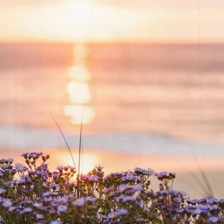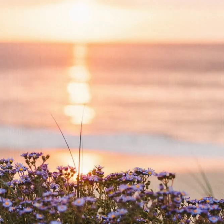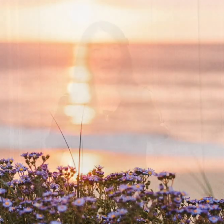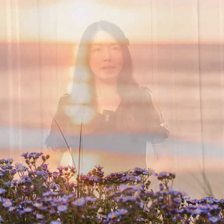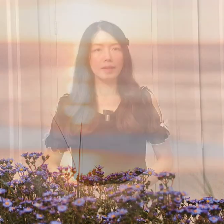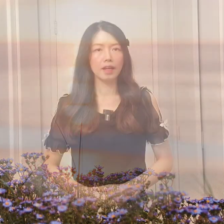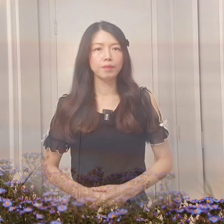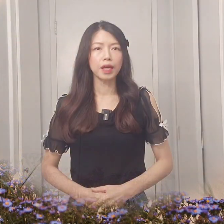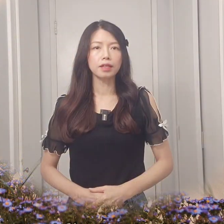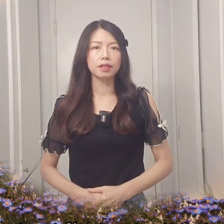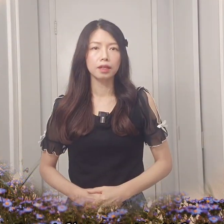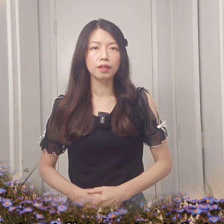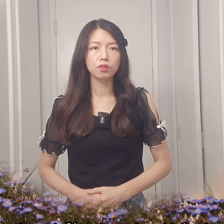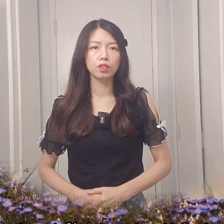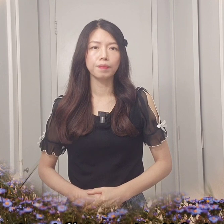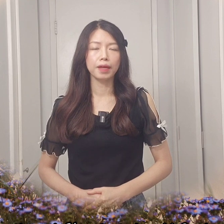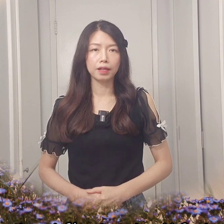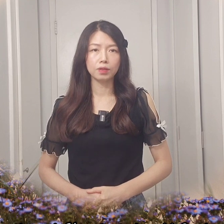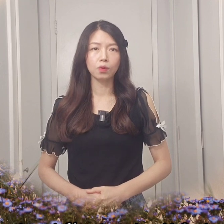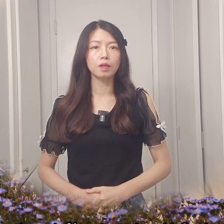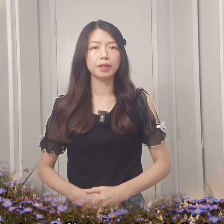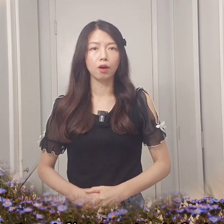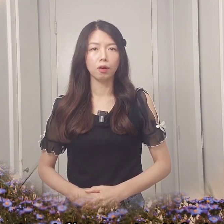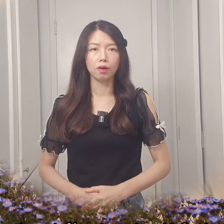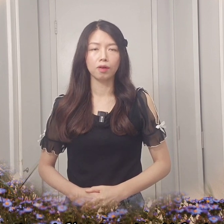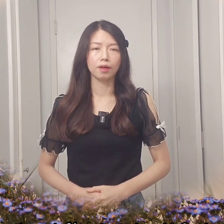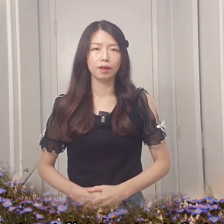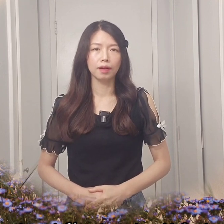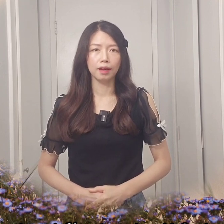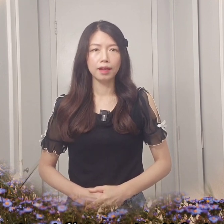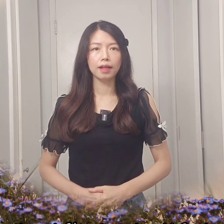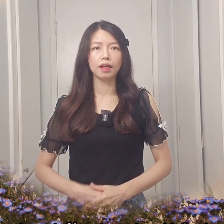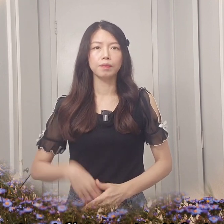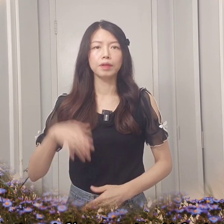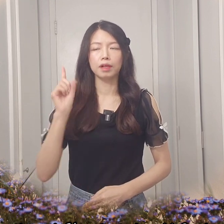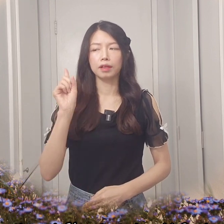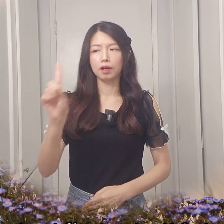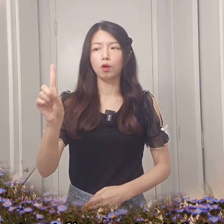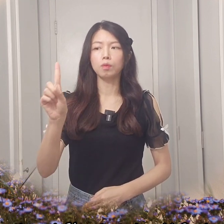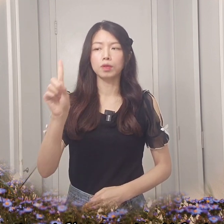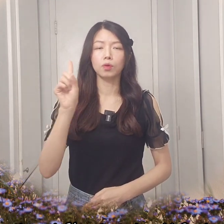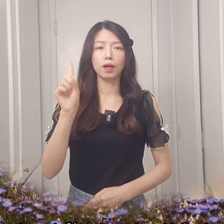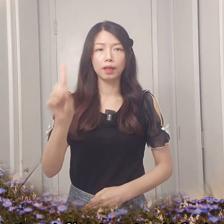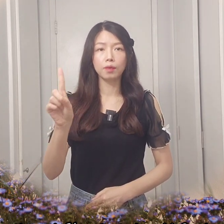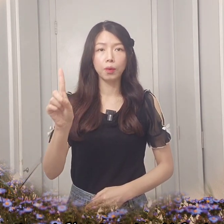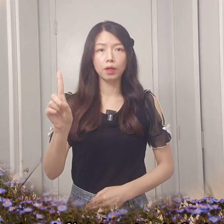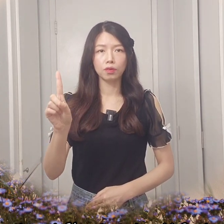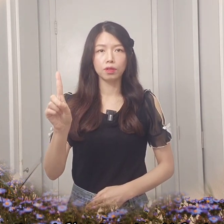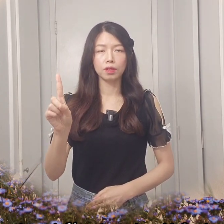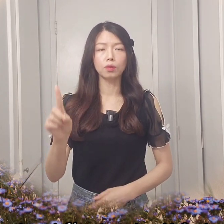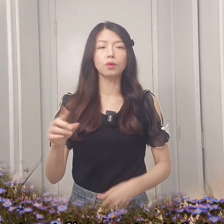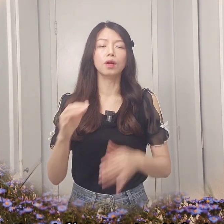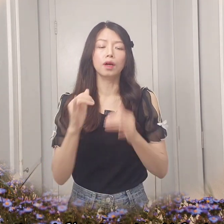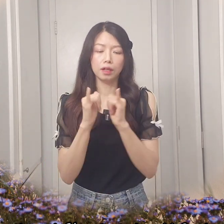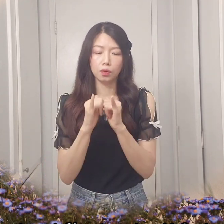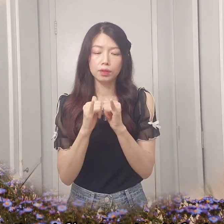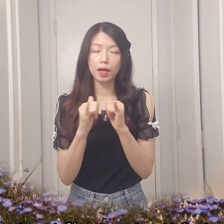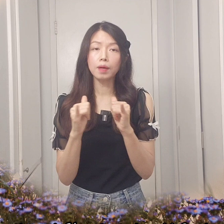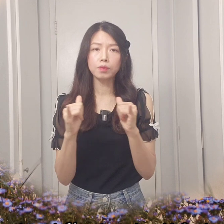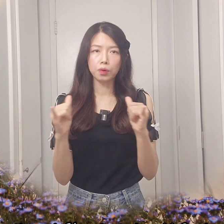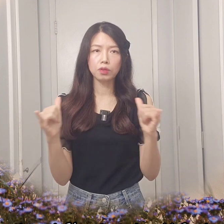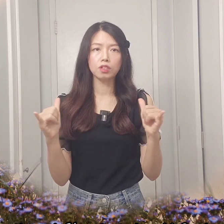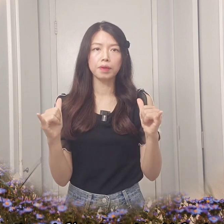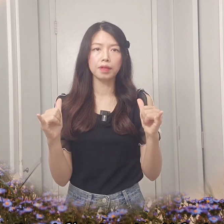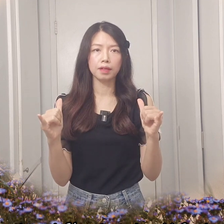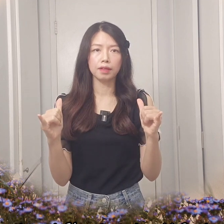표현해줬습니다. 한 사람 찾으시는 주님의 약속을 믿어. 한 사람은 일단 검지로 하나를 표현해 주시고 그리고